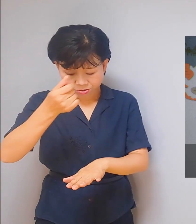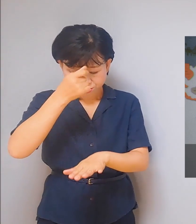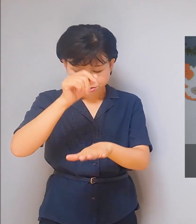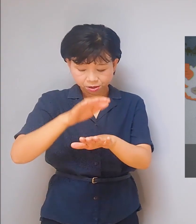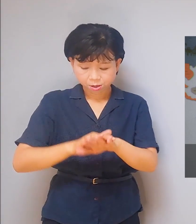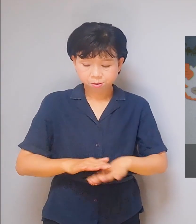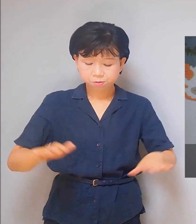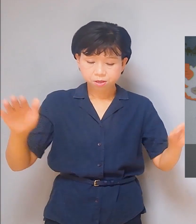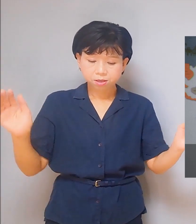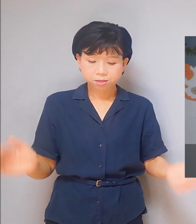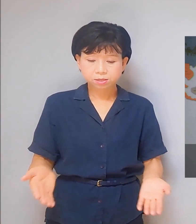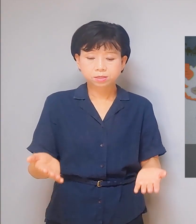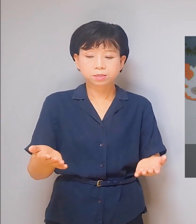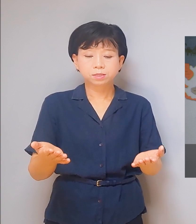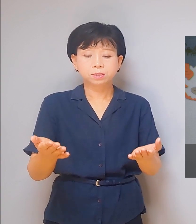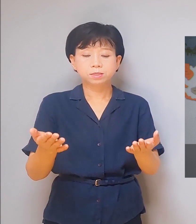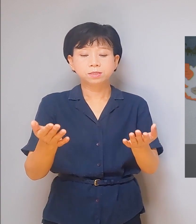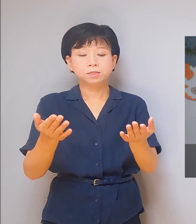엎드려